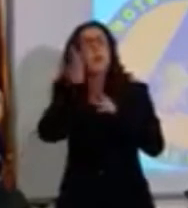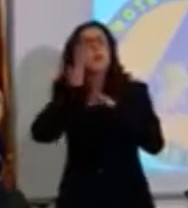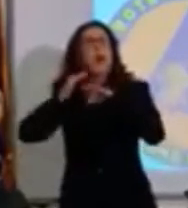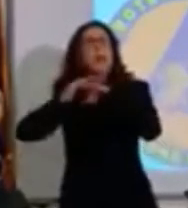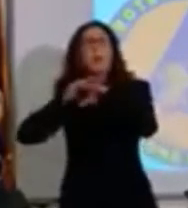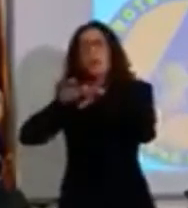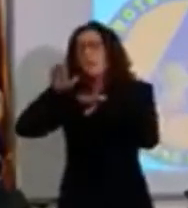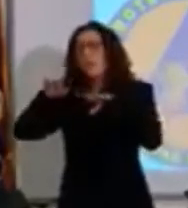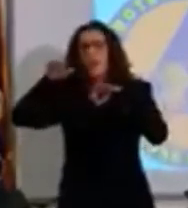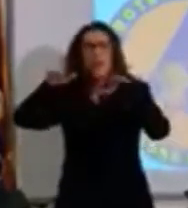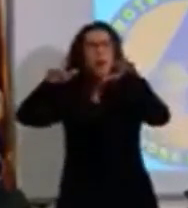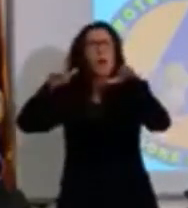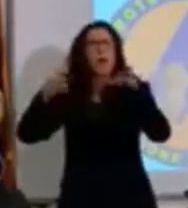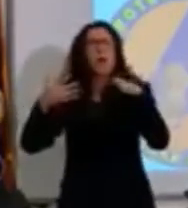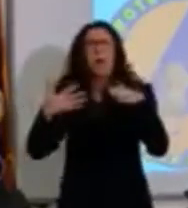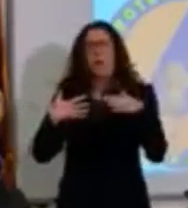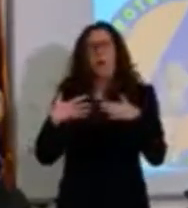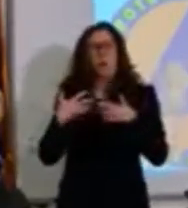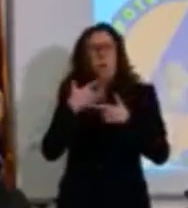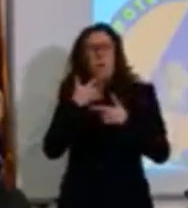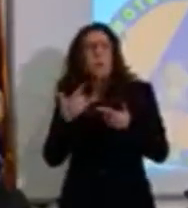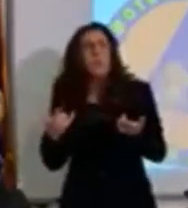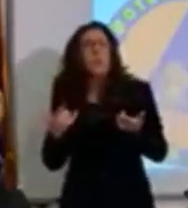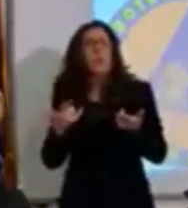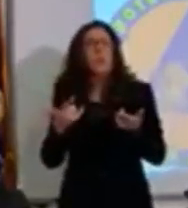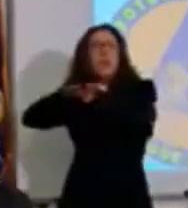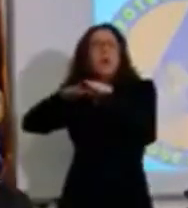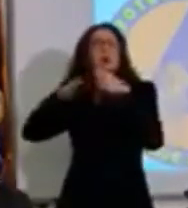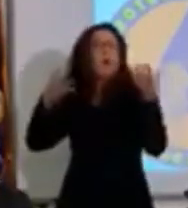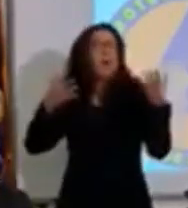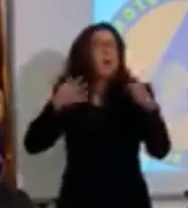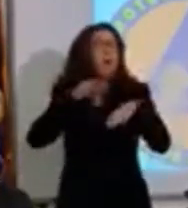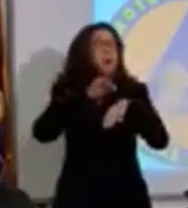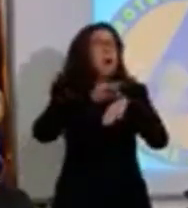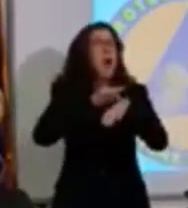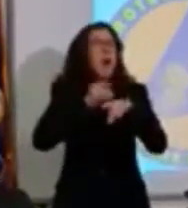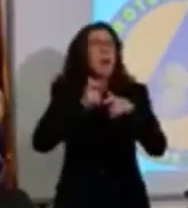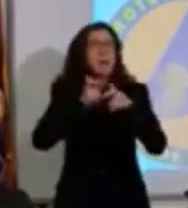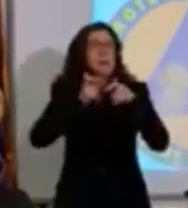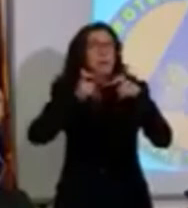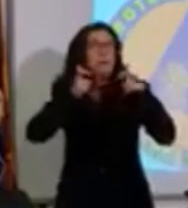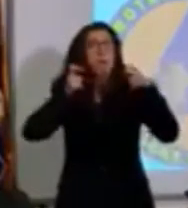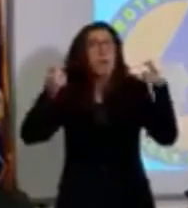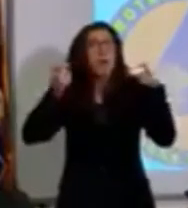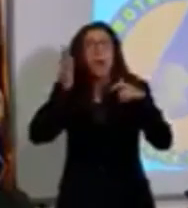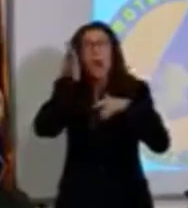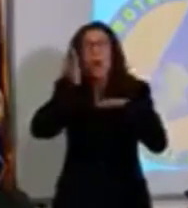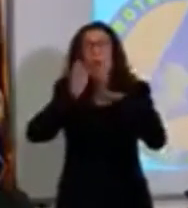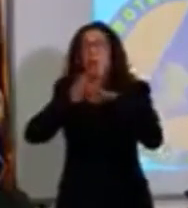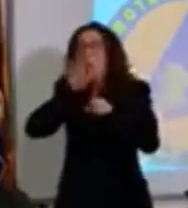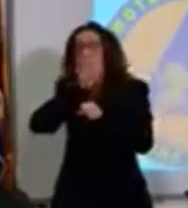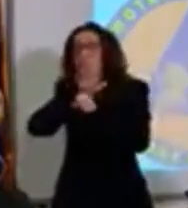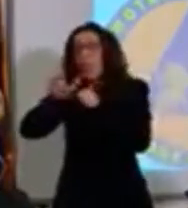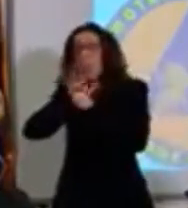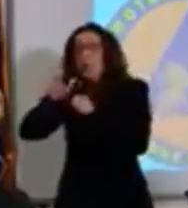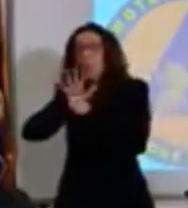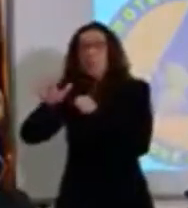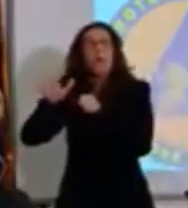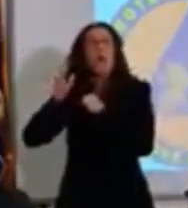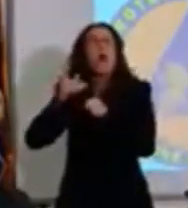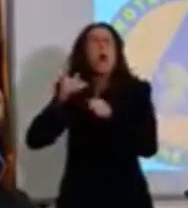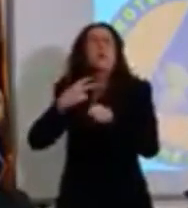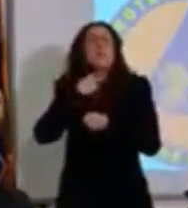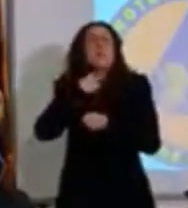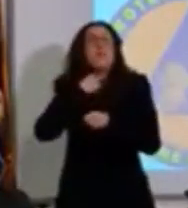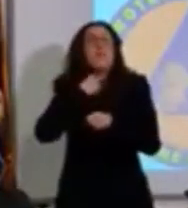ogni struttura organizzata a un punto di non ritorno cioè non è che il problema della gestione degli ospedali è un problema degli altri